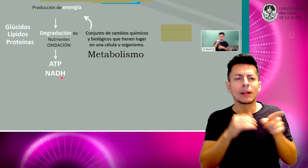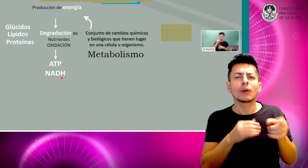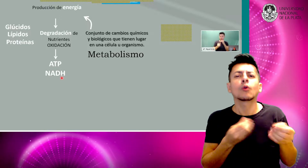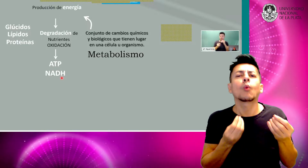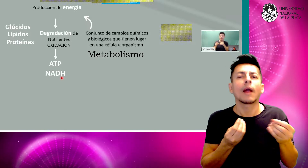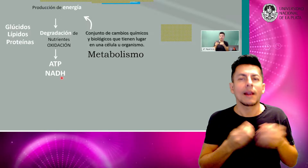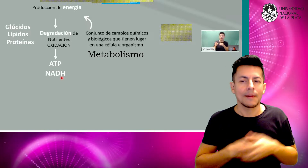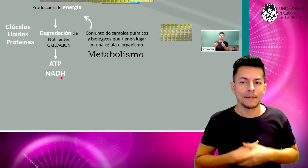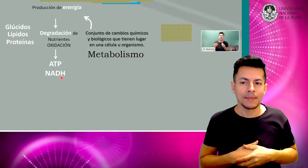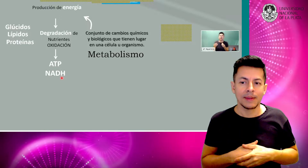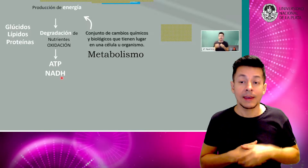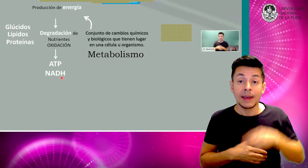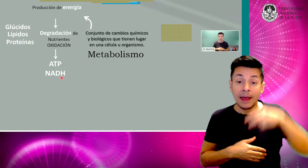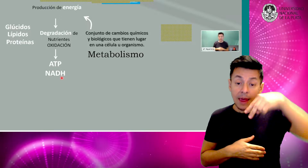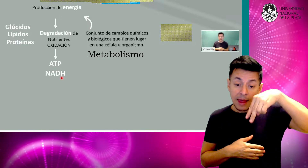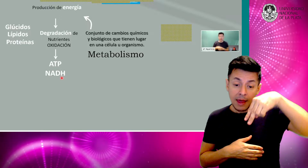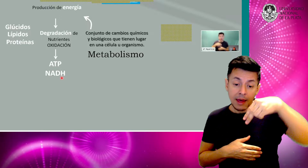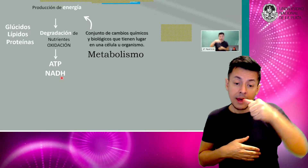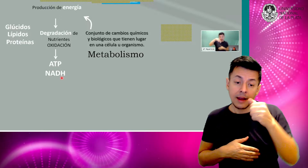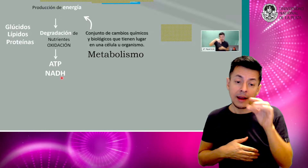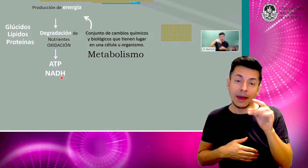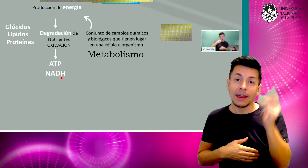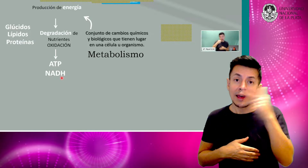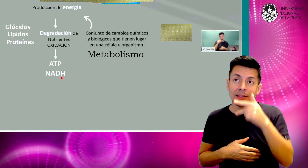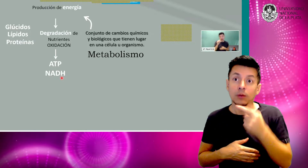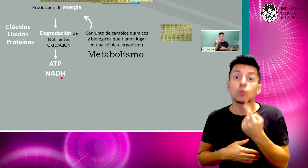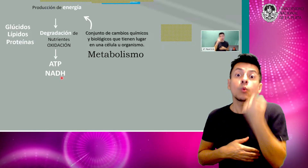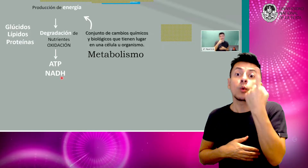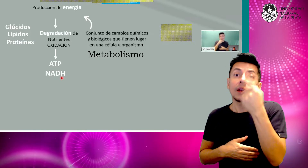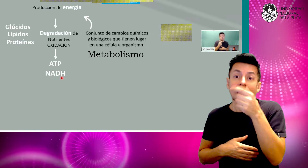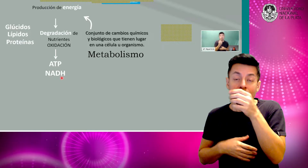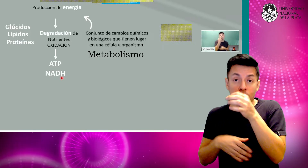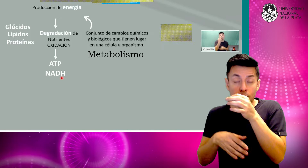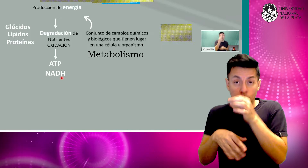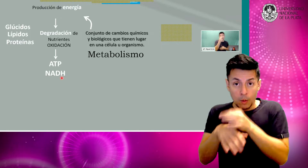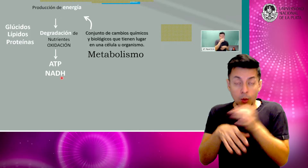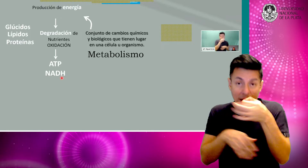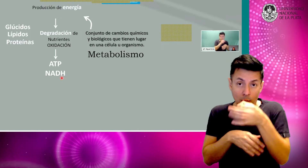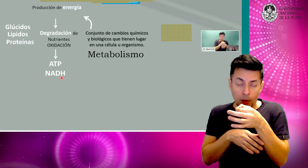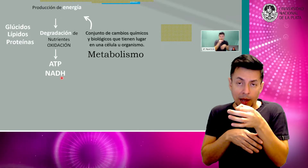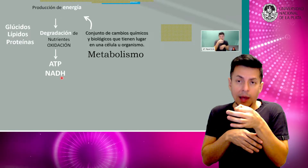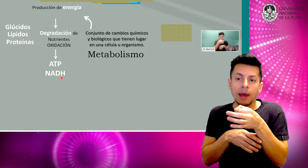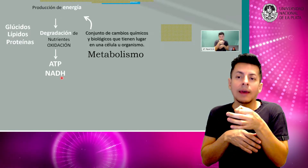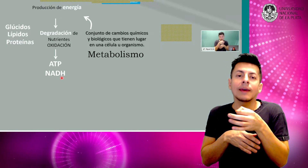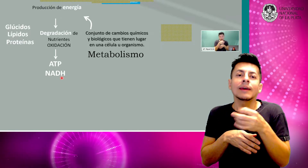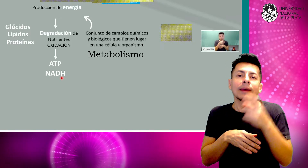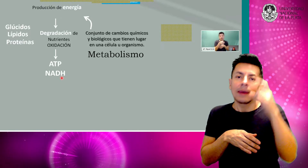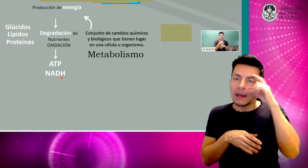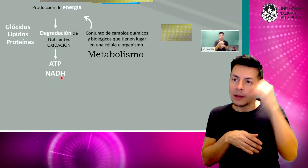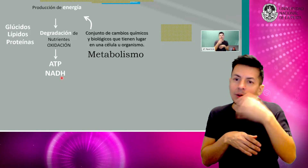el NADH no es la única molécula transportadora de electrones, hay otras como el FADH2.